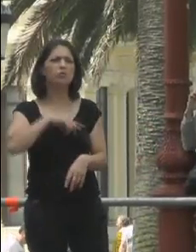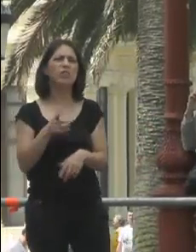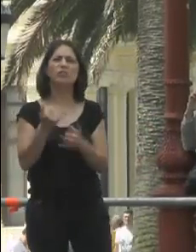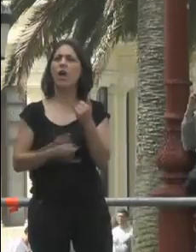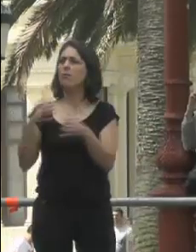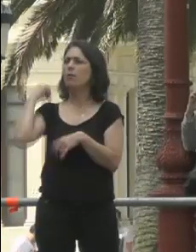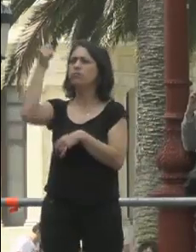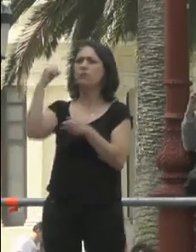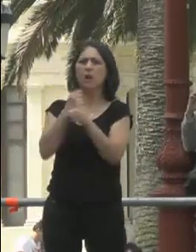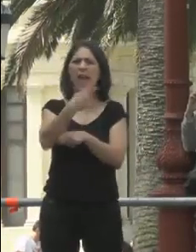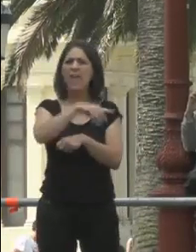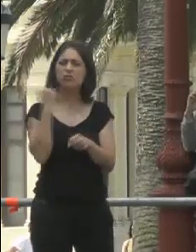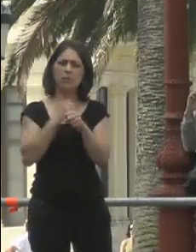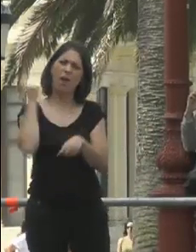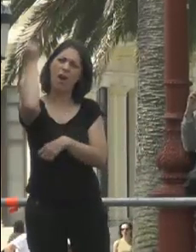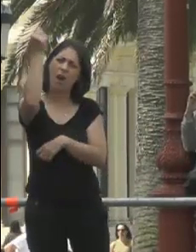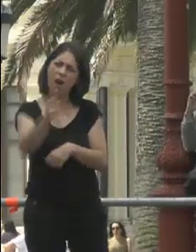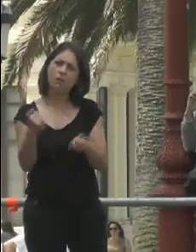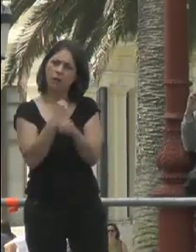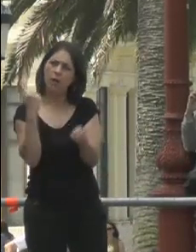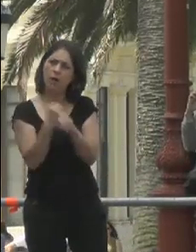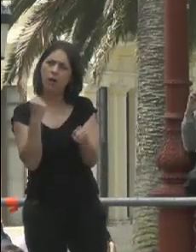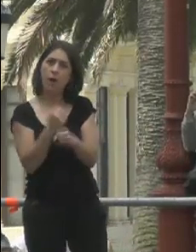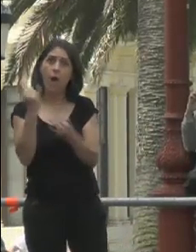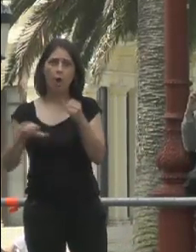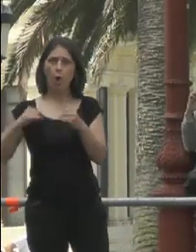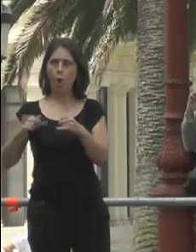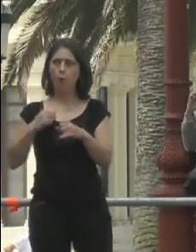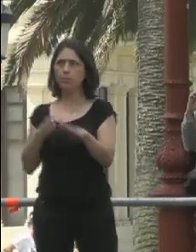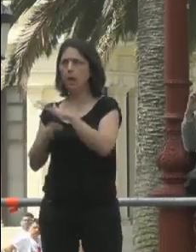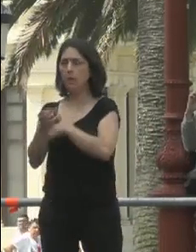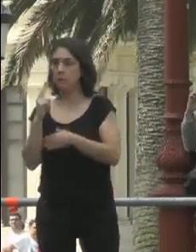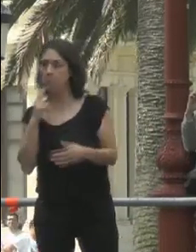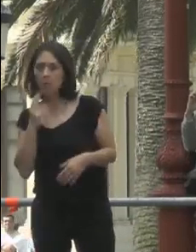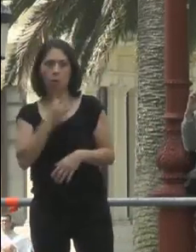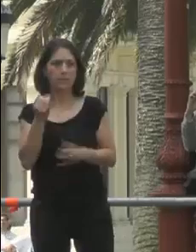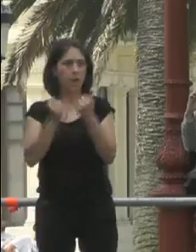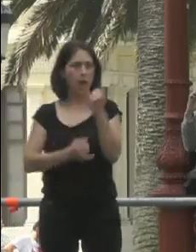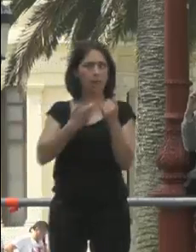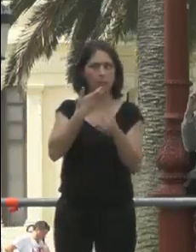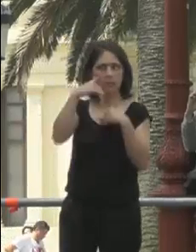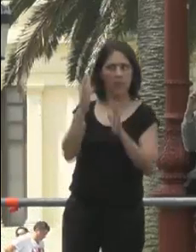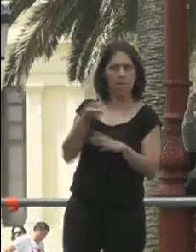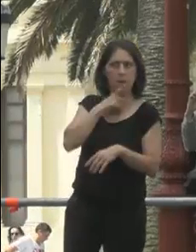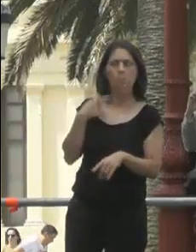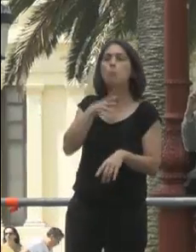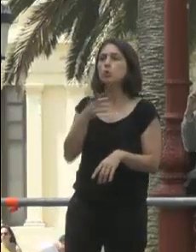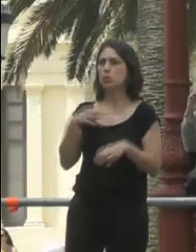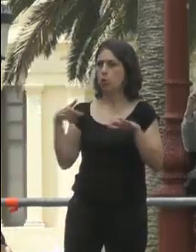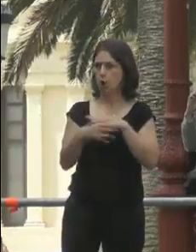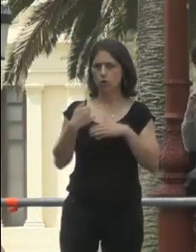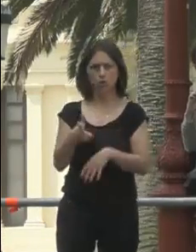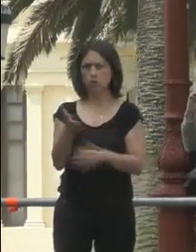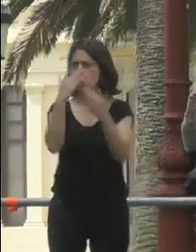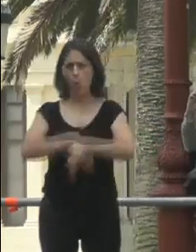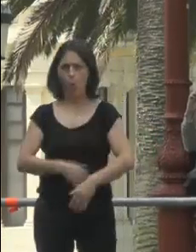de traballar en toda a súa vida teñan medo a ir a un hospital e que teñan medo a que os atendan mal polos recortes. Eso non hai dereito, que